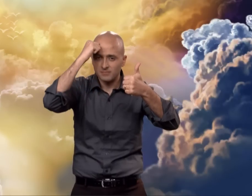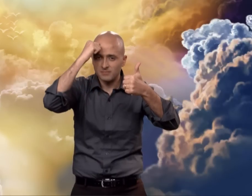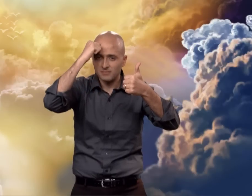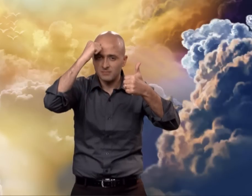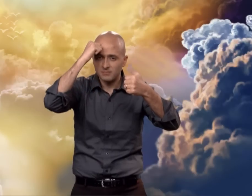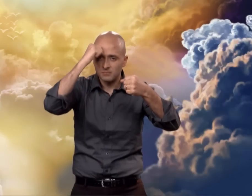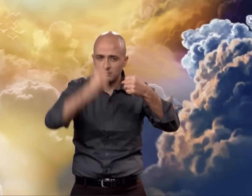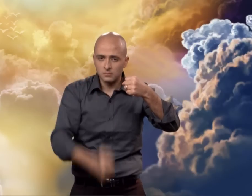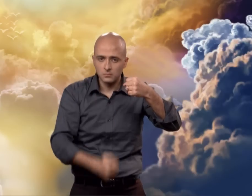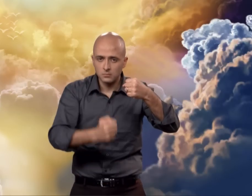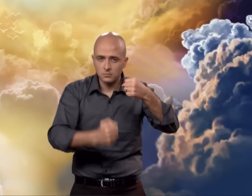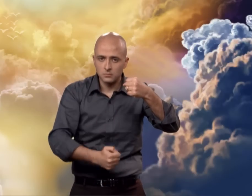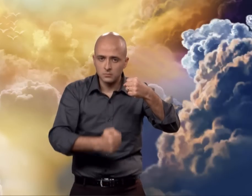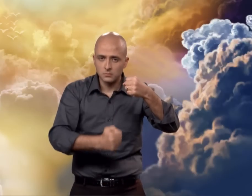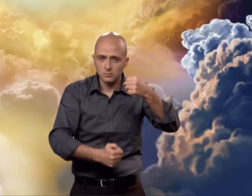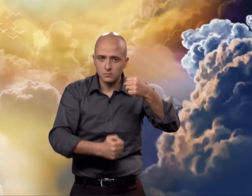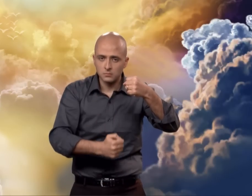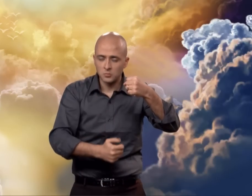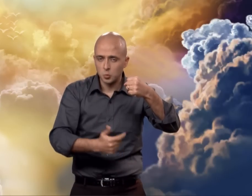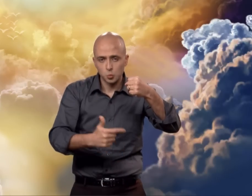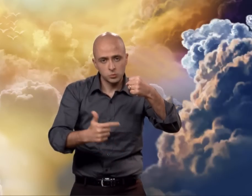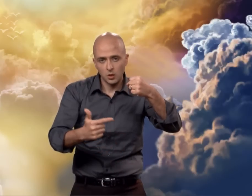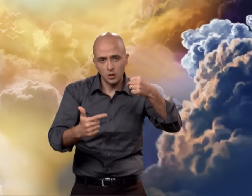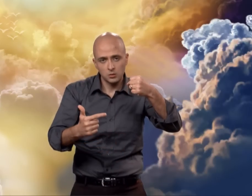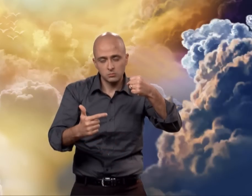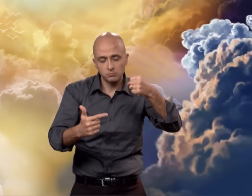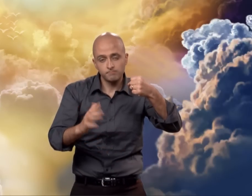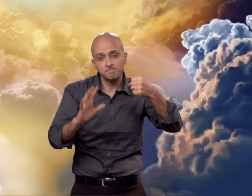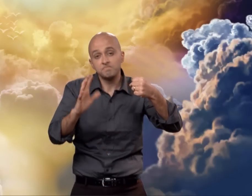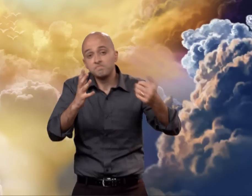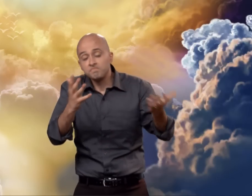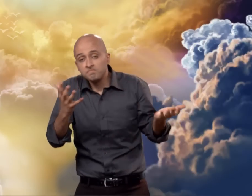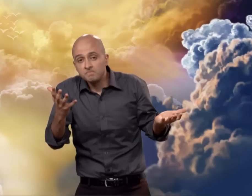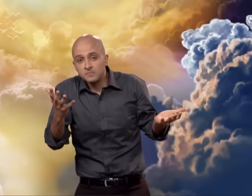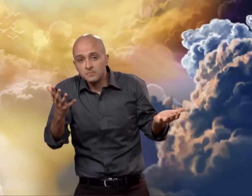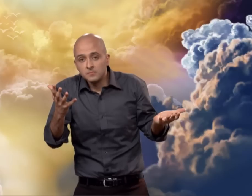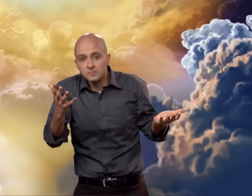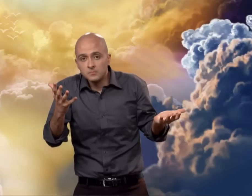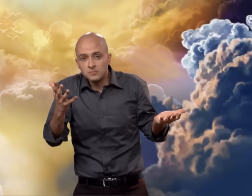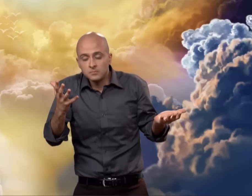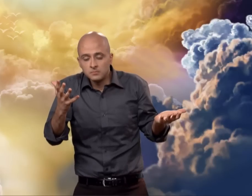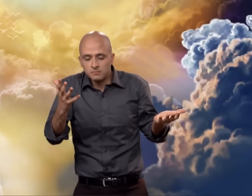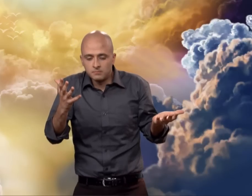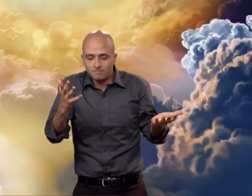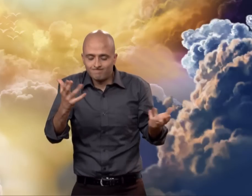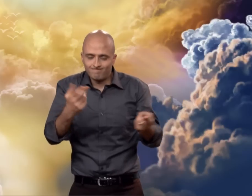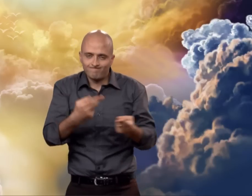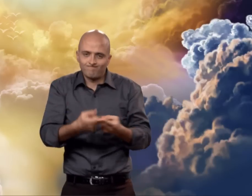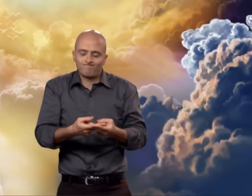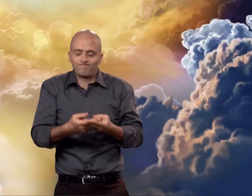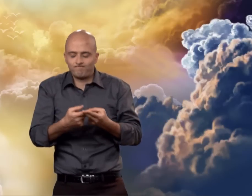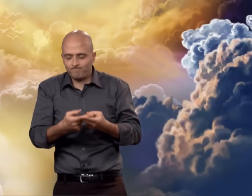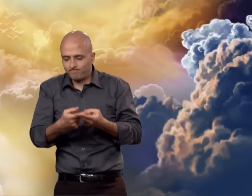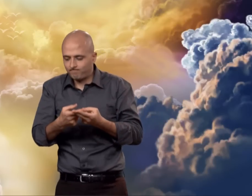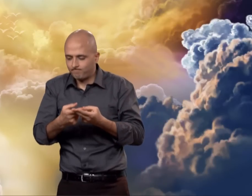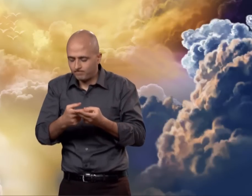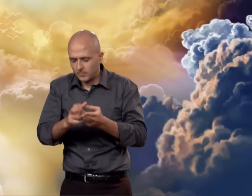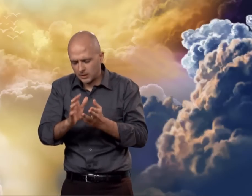morte. Deus estabeleceu um dia em que há de julgar o mundo com justiça. O Senhor vem com milhares de